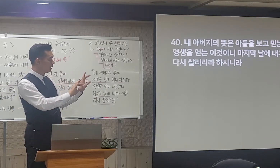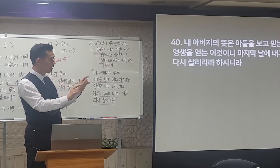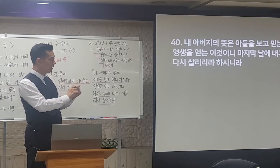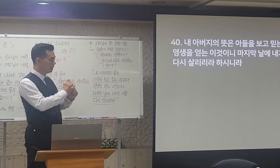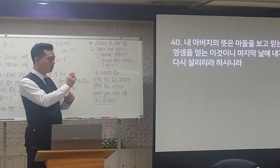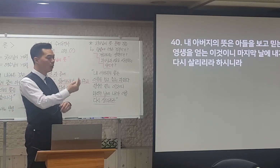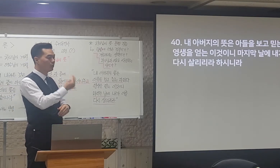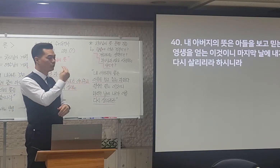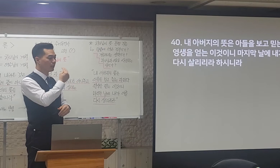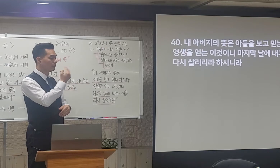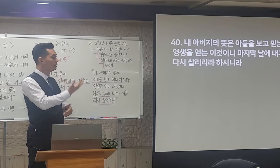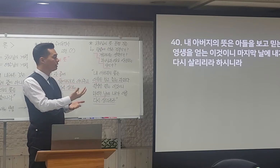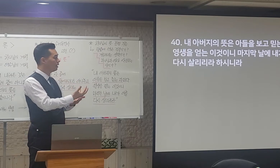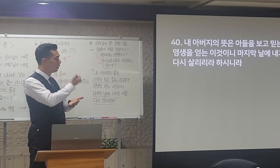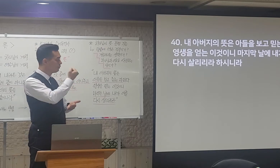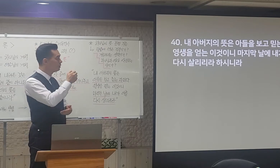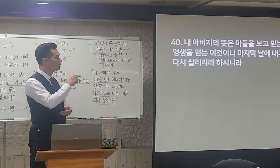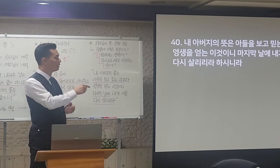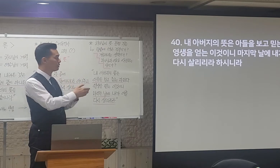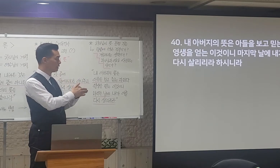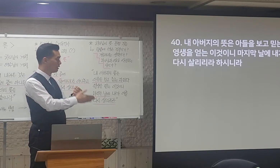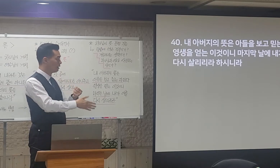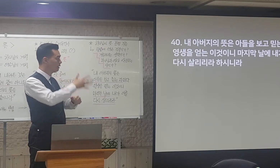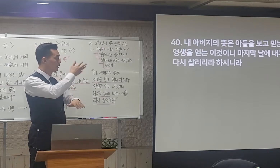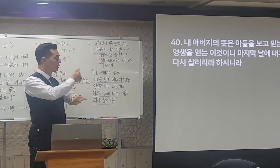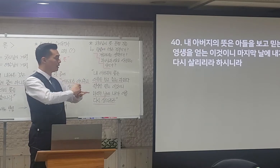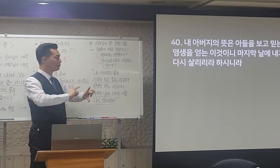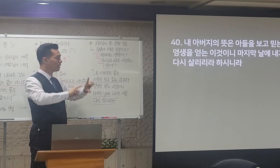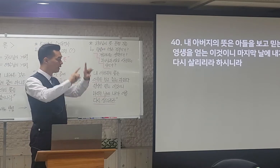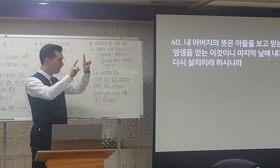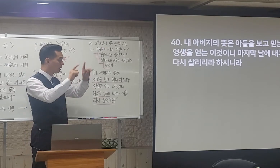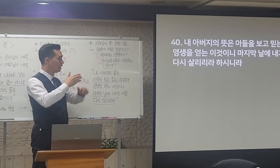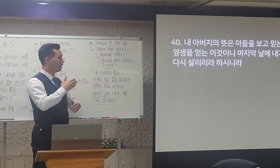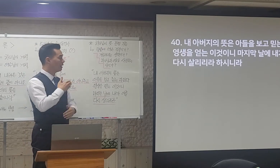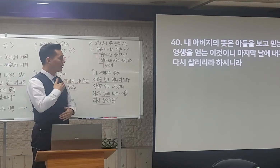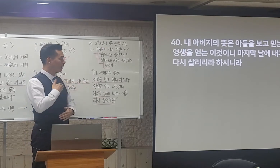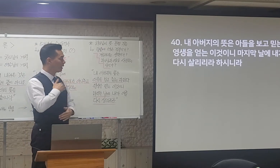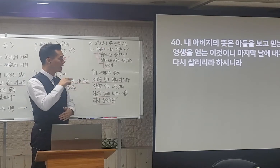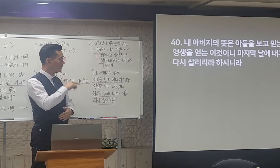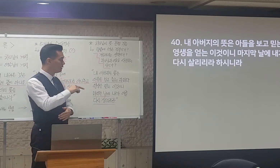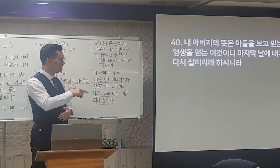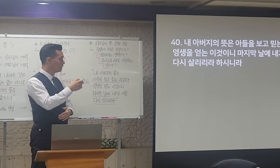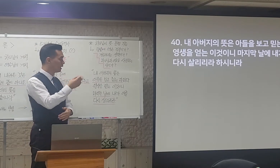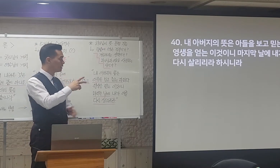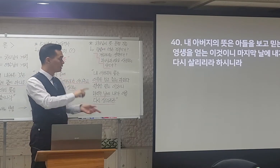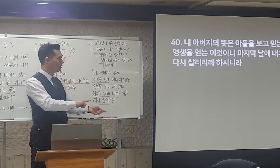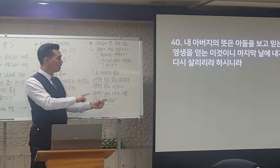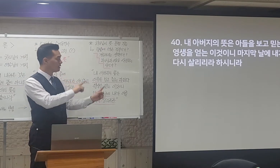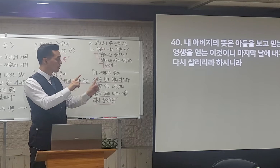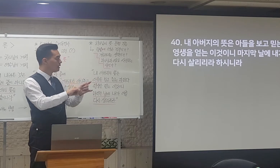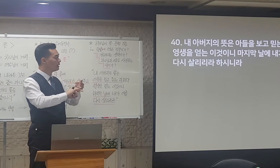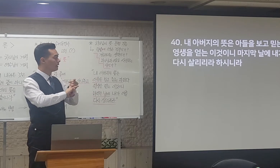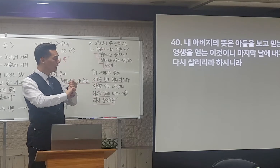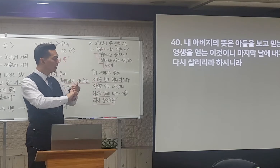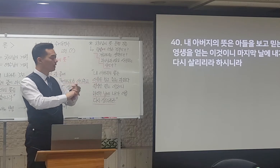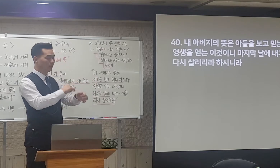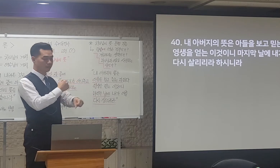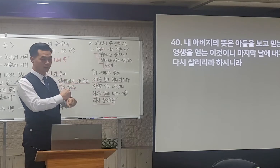자마다 영생을 얻는 이것이니 마지막 날에 내가 이를 다시 살리리라